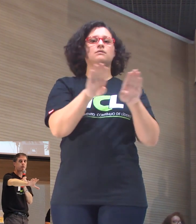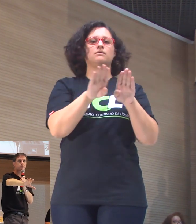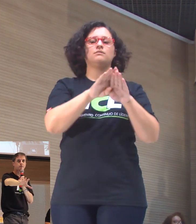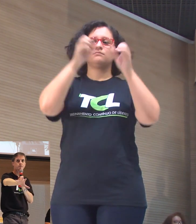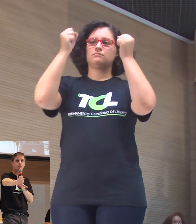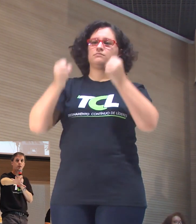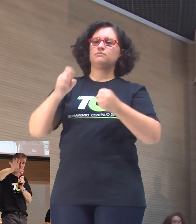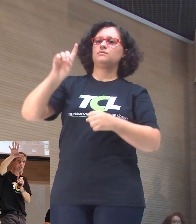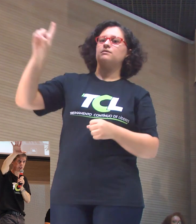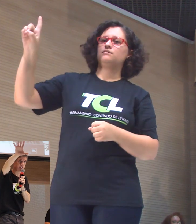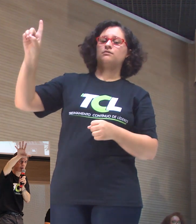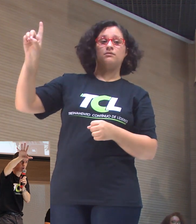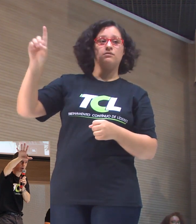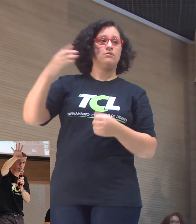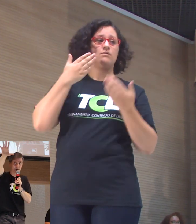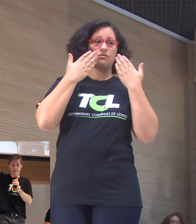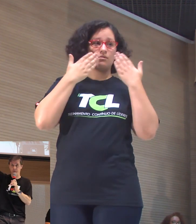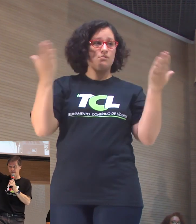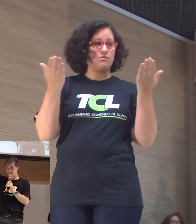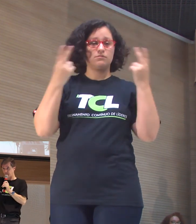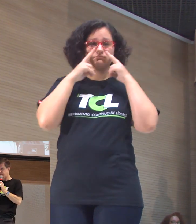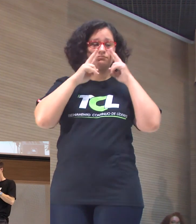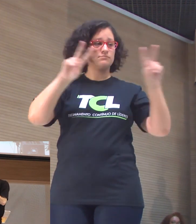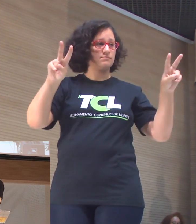manifestando. E vai se manifestar muito mais ainda.